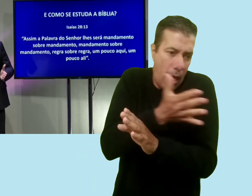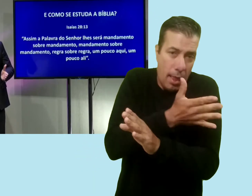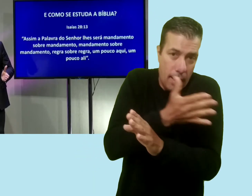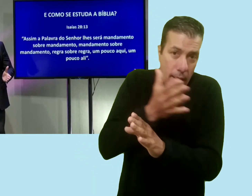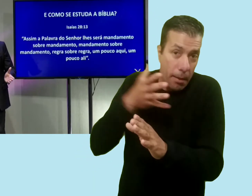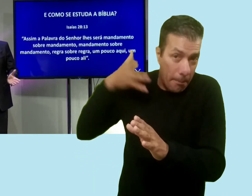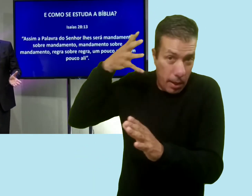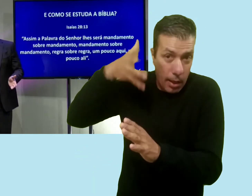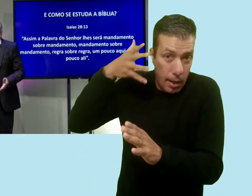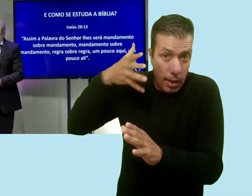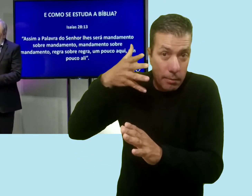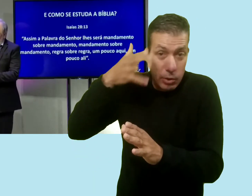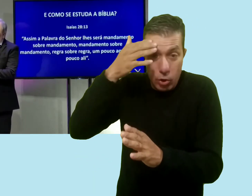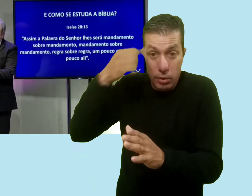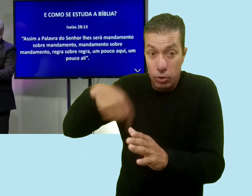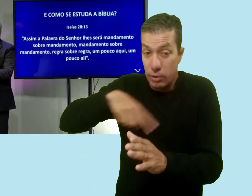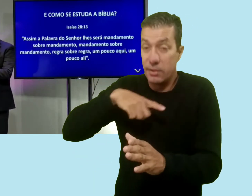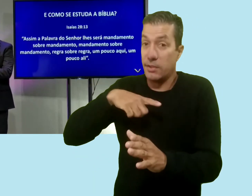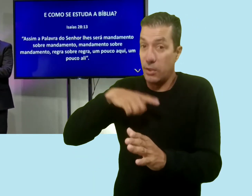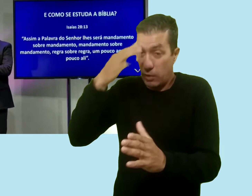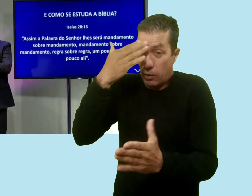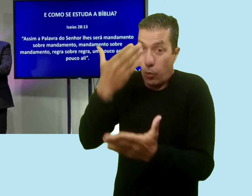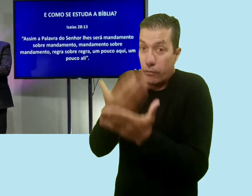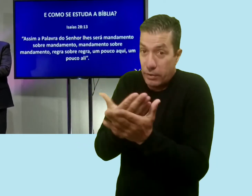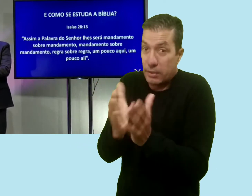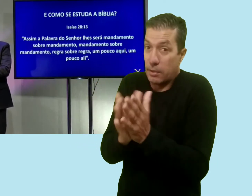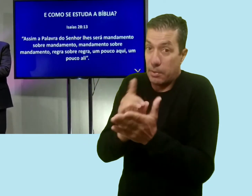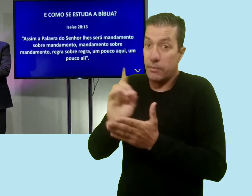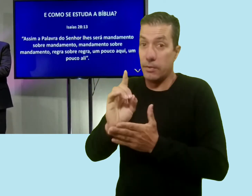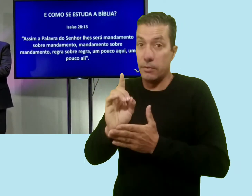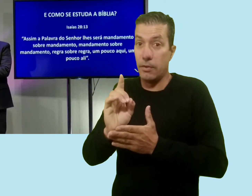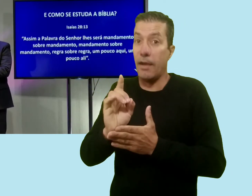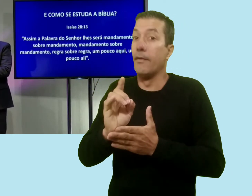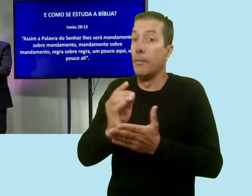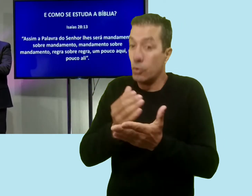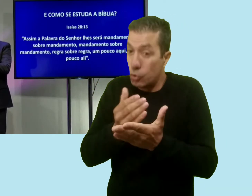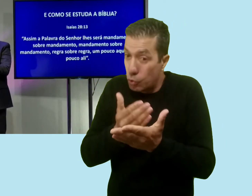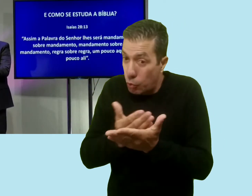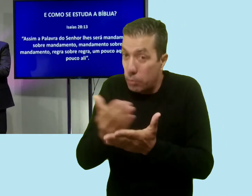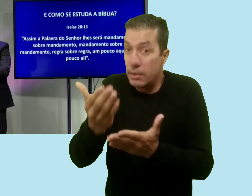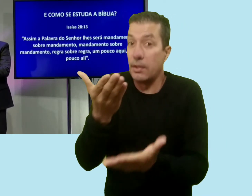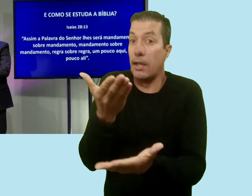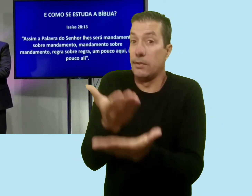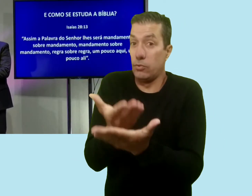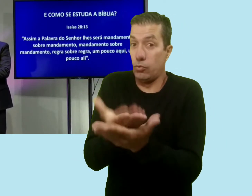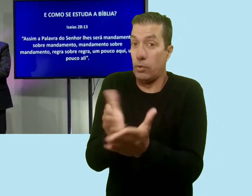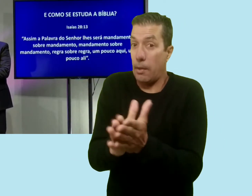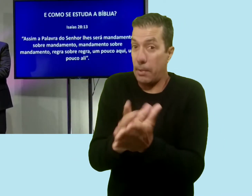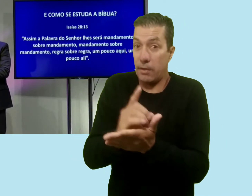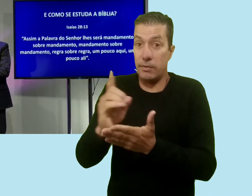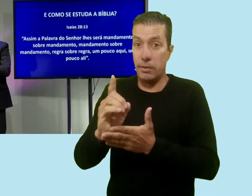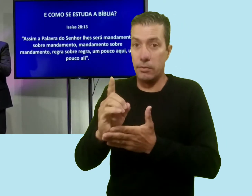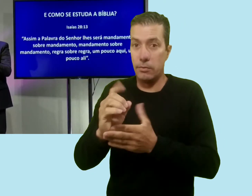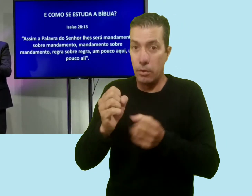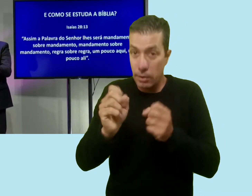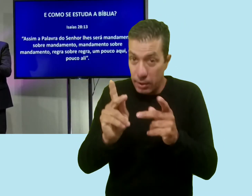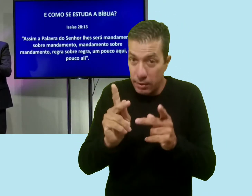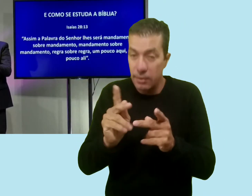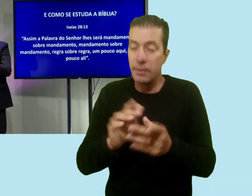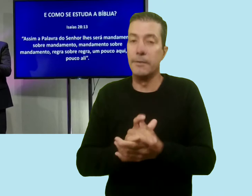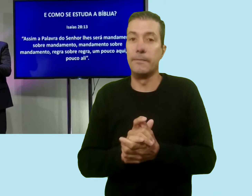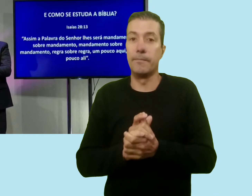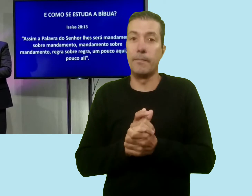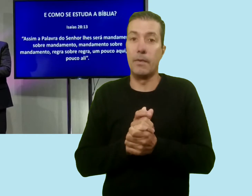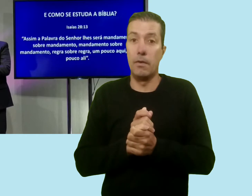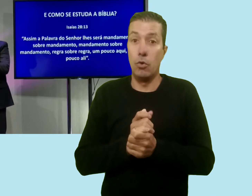palestras primeiras foram para que a gente ganhasse confiança na Bíblia. Agora que nós já temos confiança na Bíblia, vamos estudar a Bíblia.